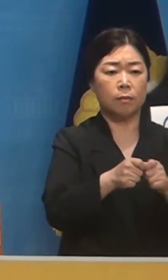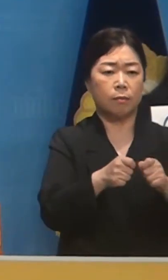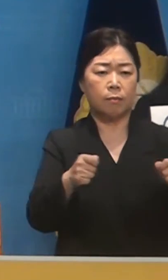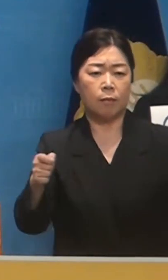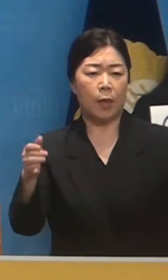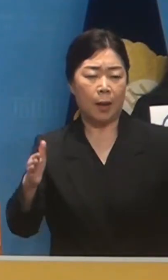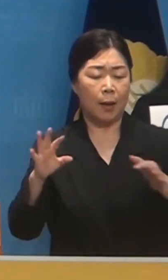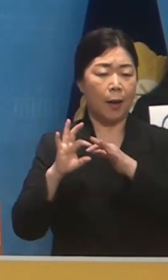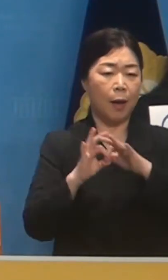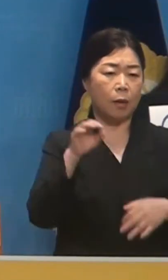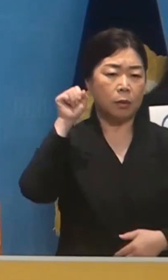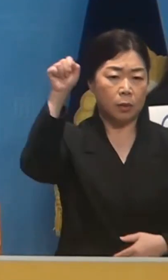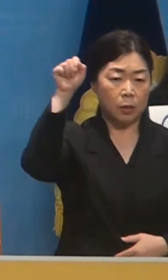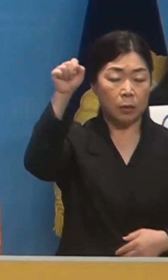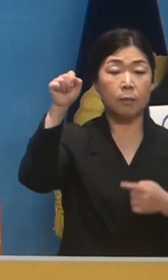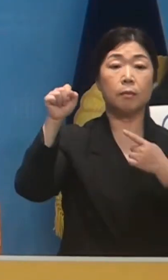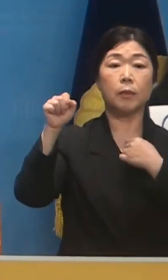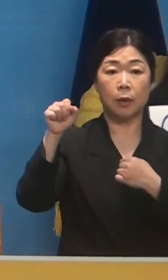시위를 했습니다.